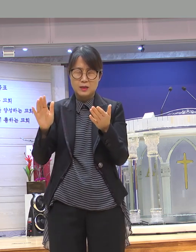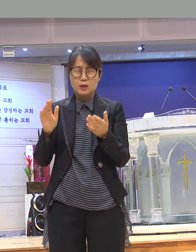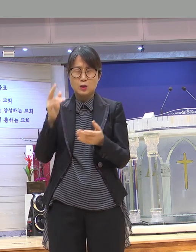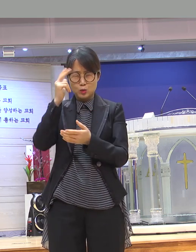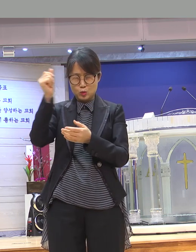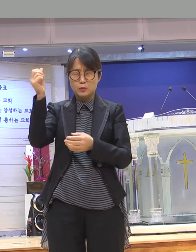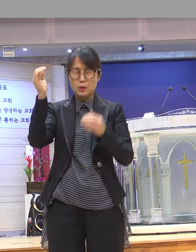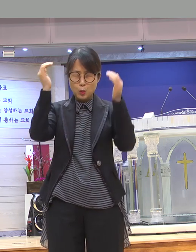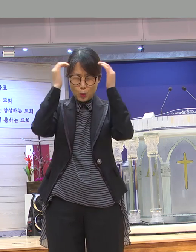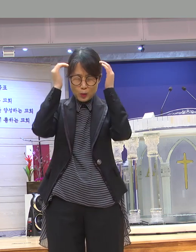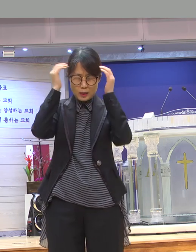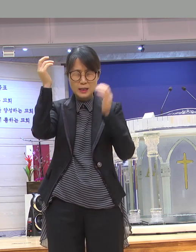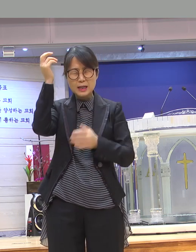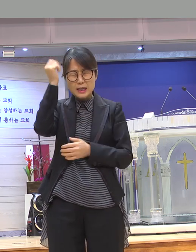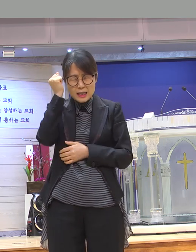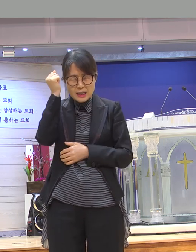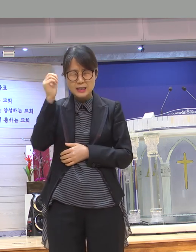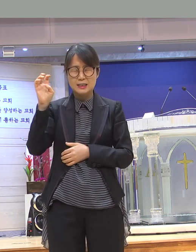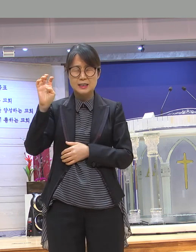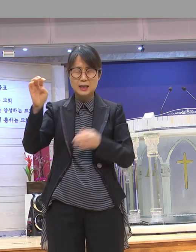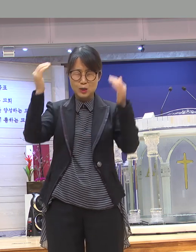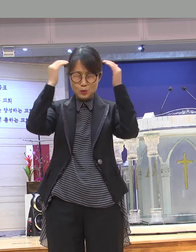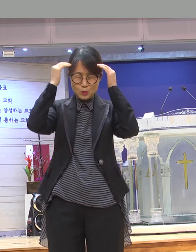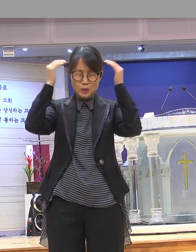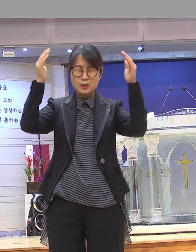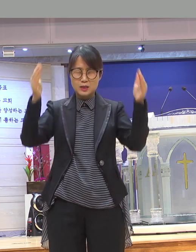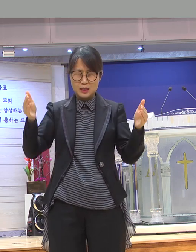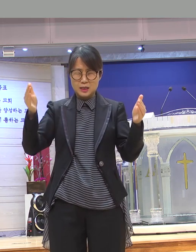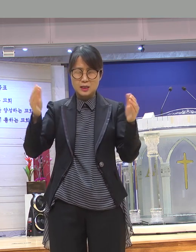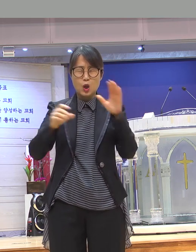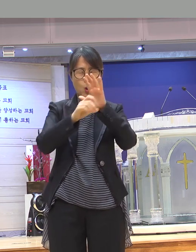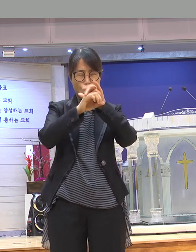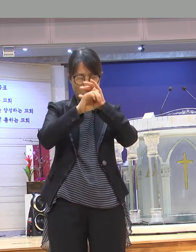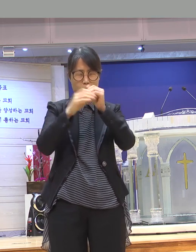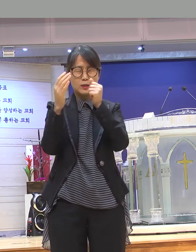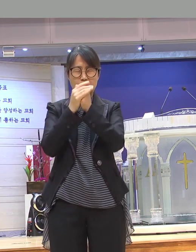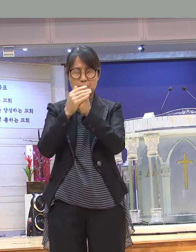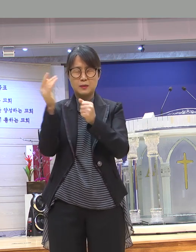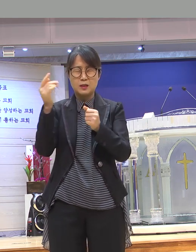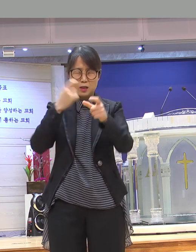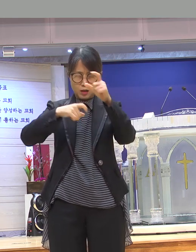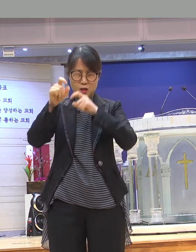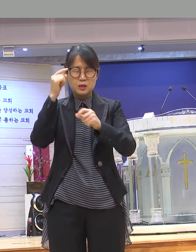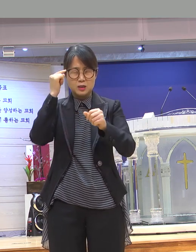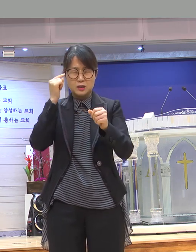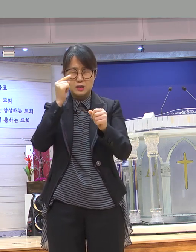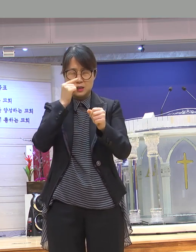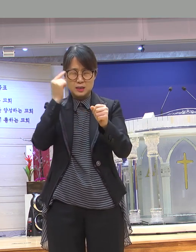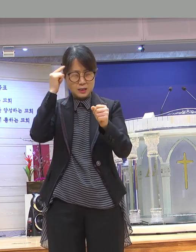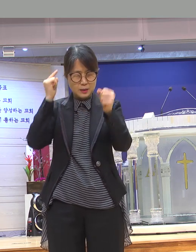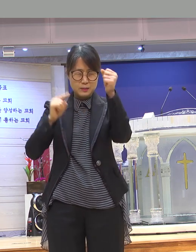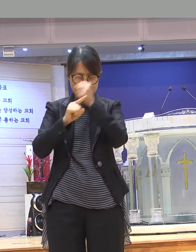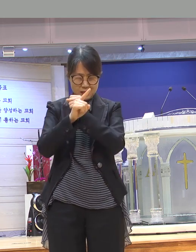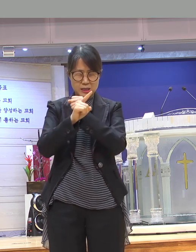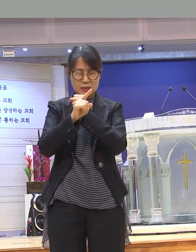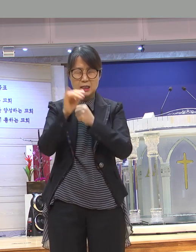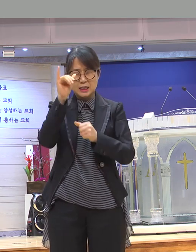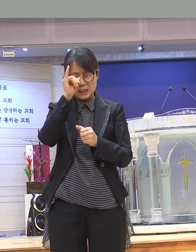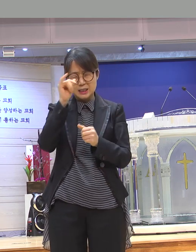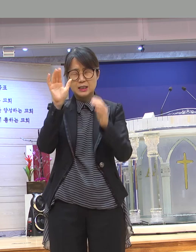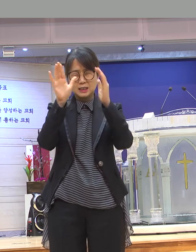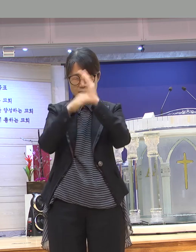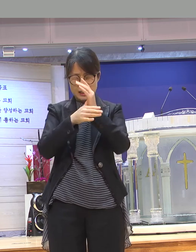순환을 기억하는 사순절 기간이 올해는 코로나19라는 변수로 말미암아 더욱 의미 있게 다가오는